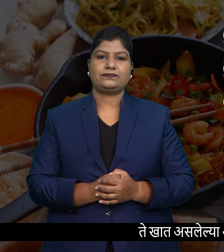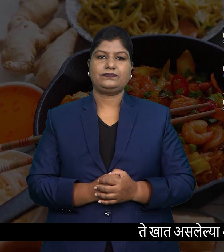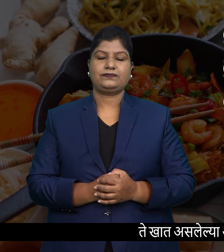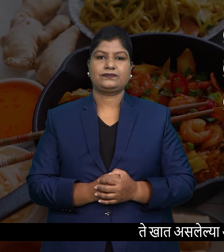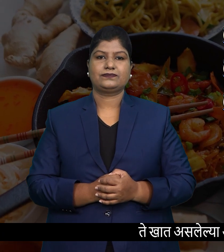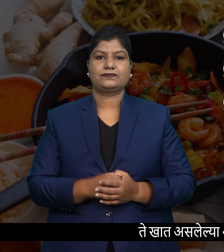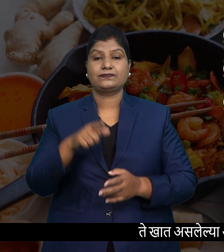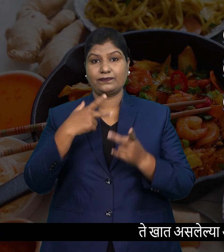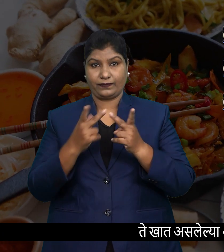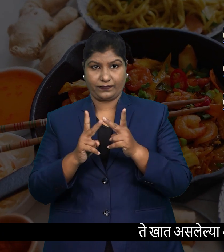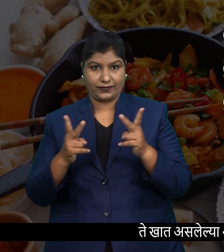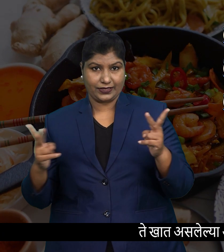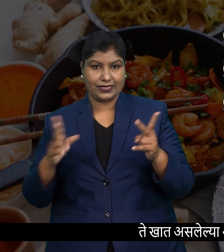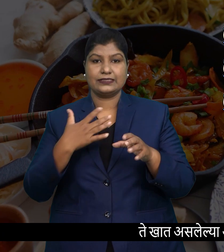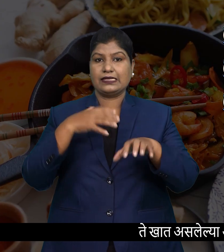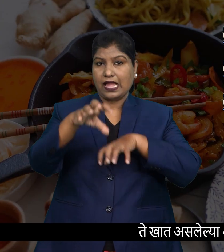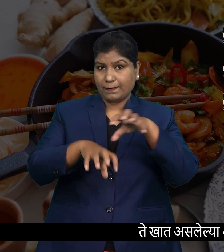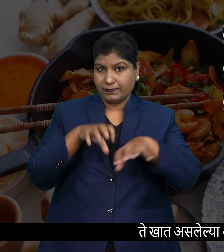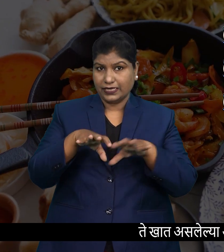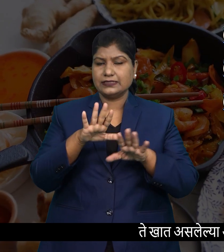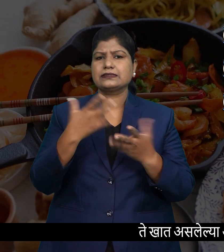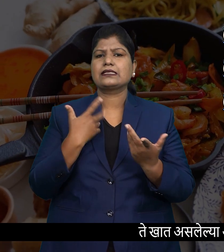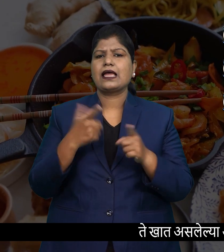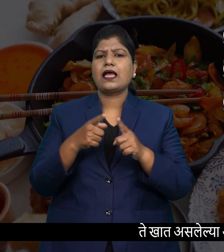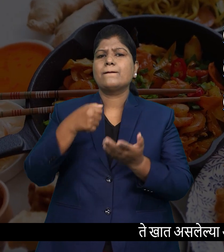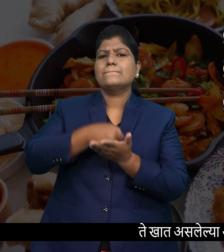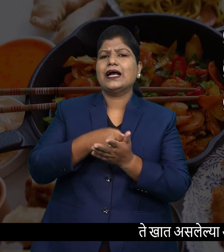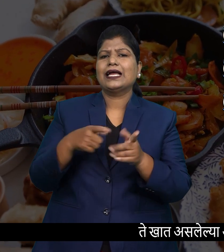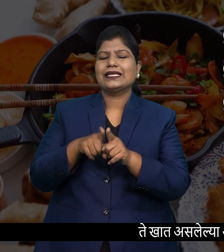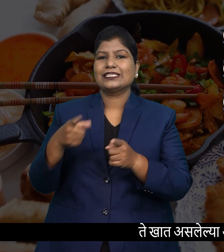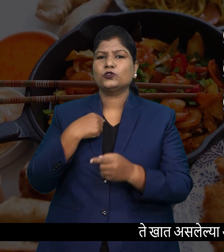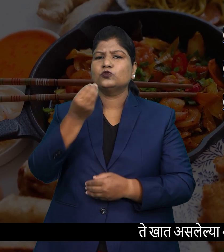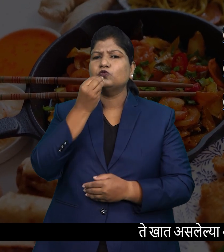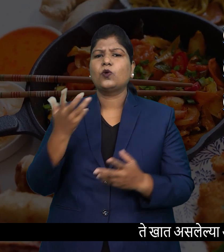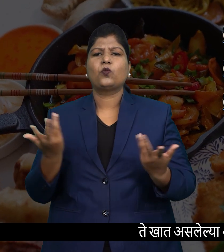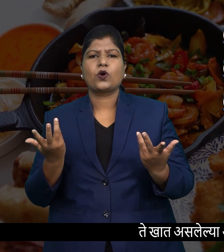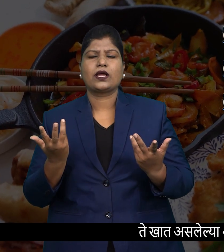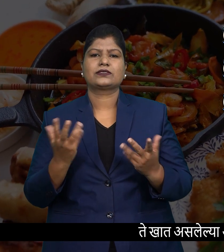ते खात असलेल्या अन्नावर आधारित प्राण्यांचे प्रकार.